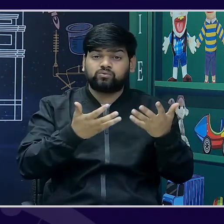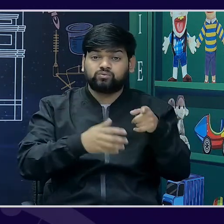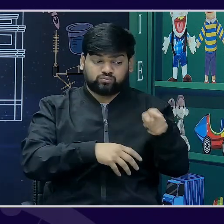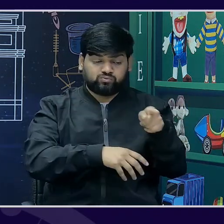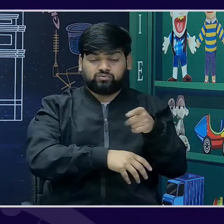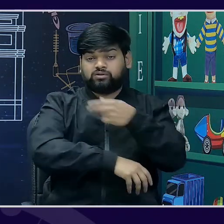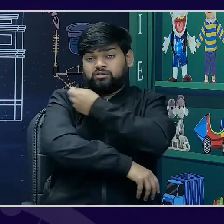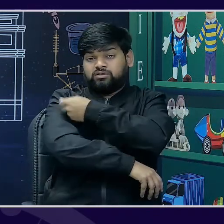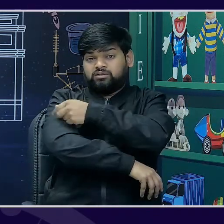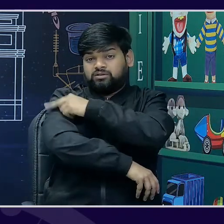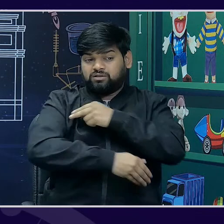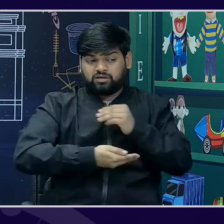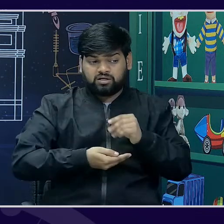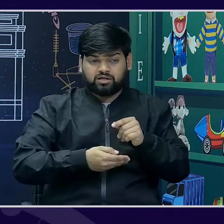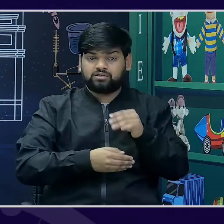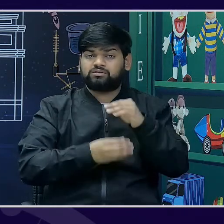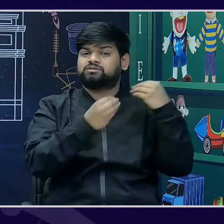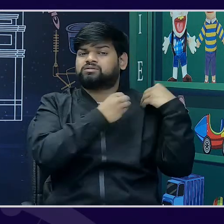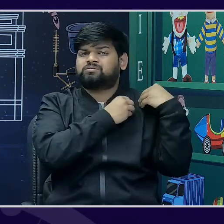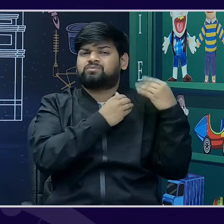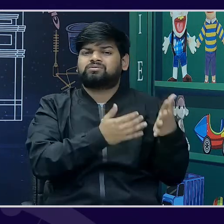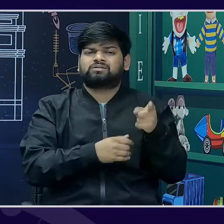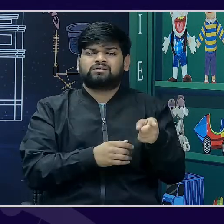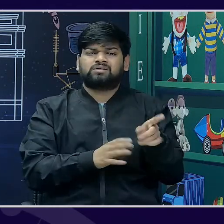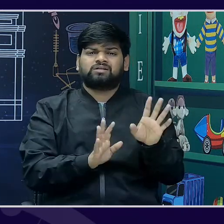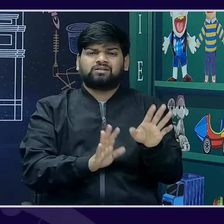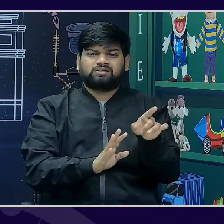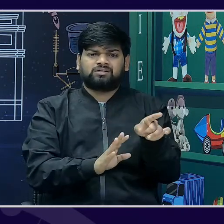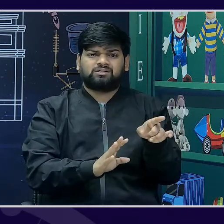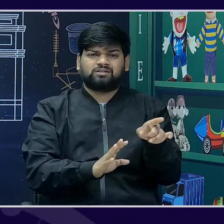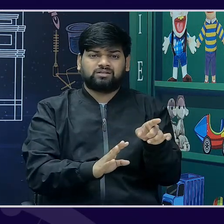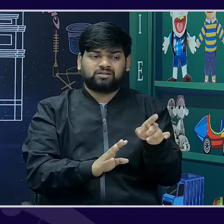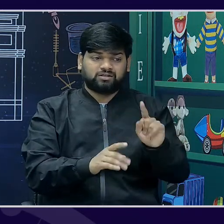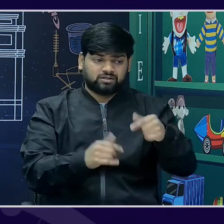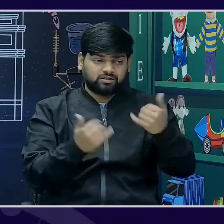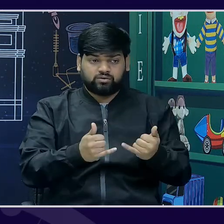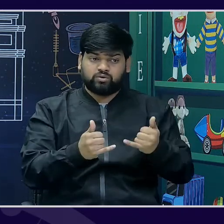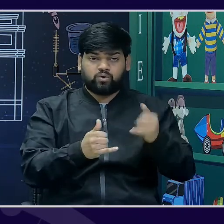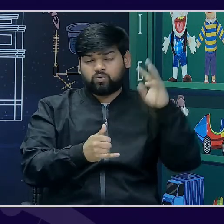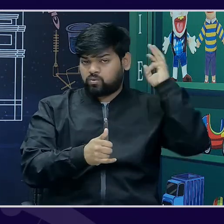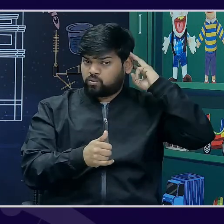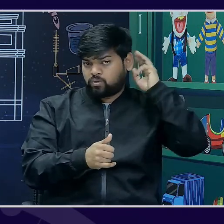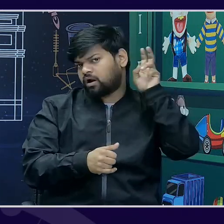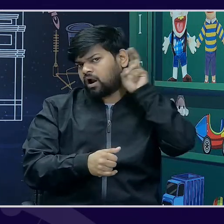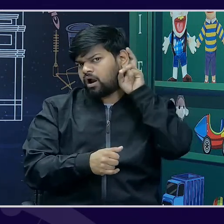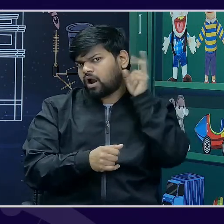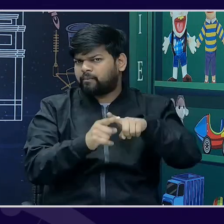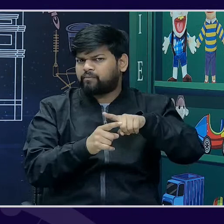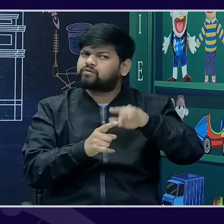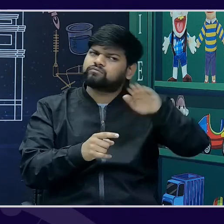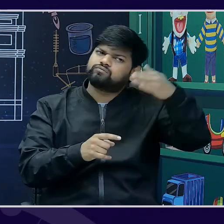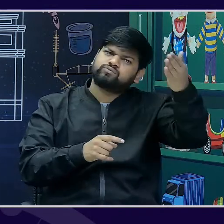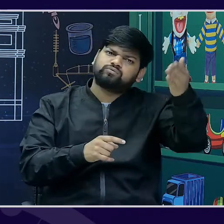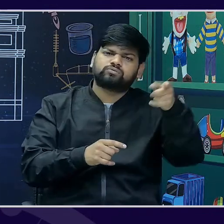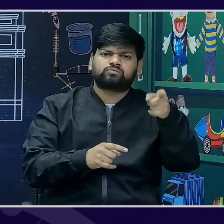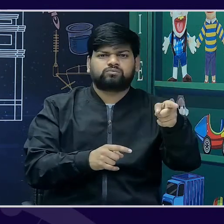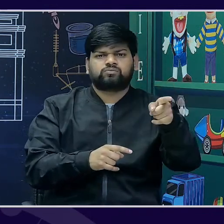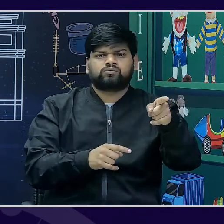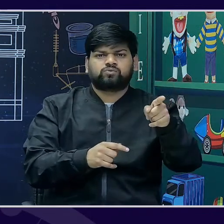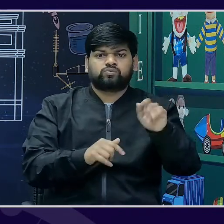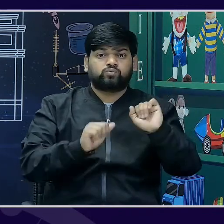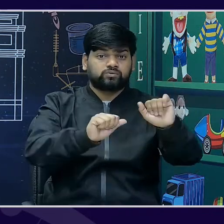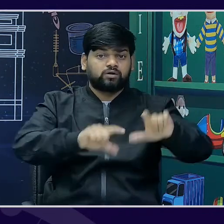that, ठीक है, हो गया ना, अभी तो अपने आप कर ले. So we need to work on that. Thirdly, ma'am, the very sad part